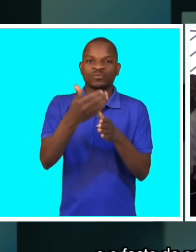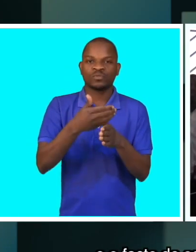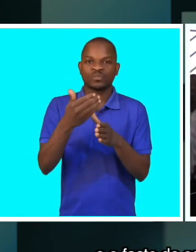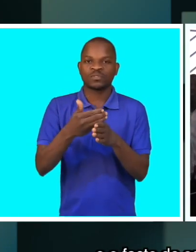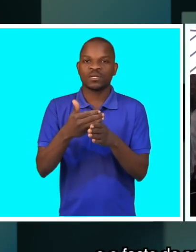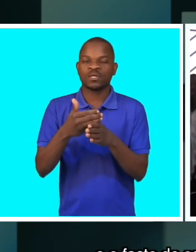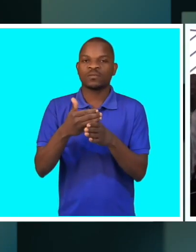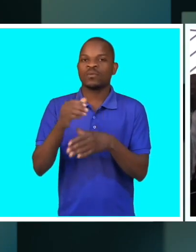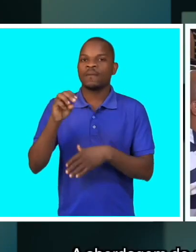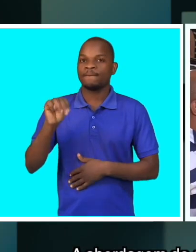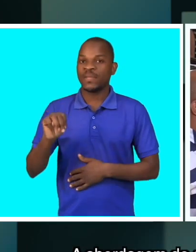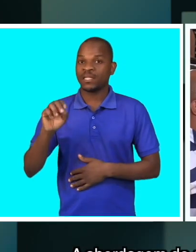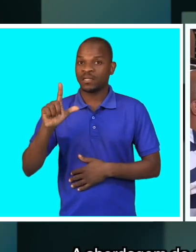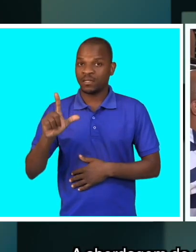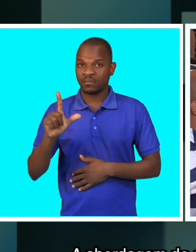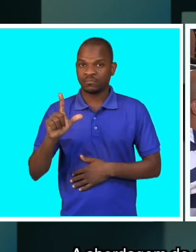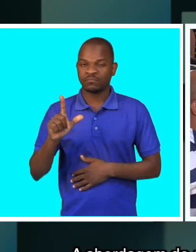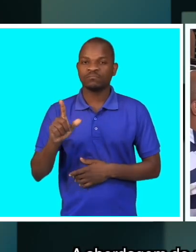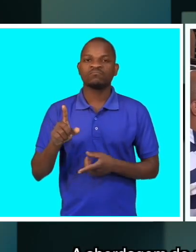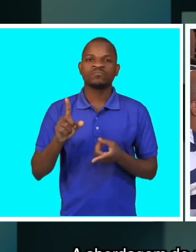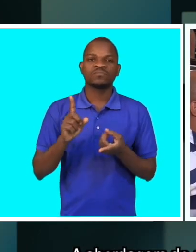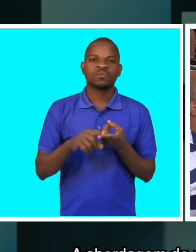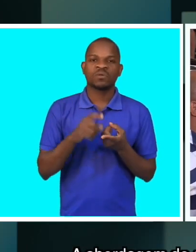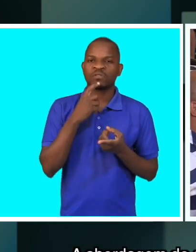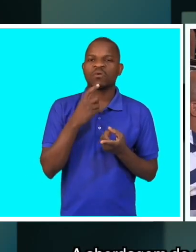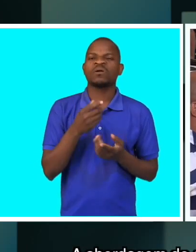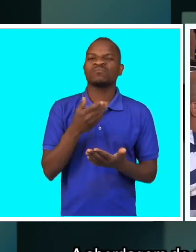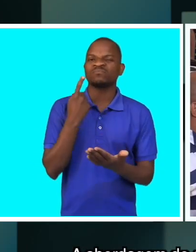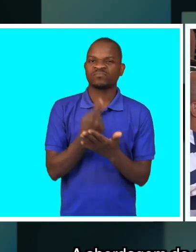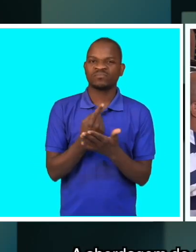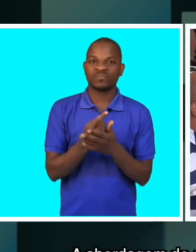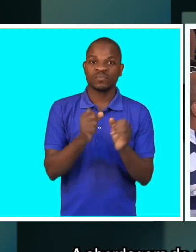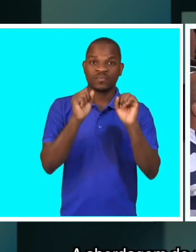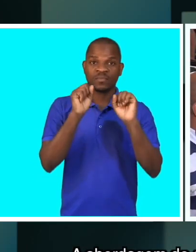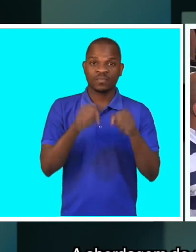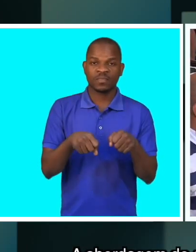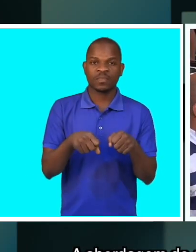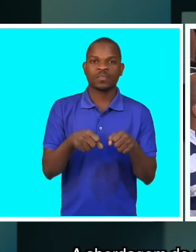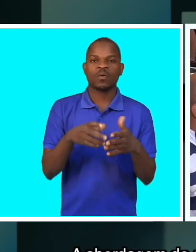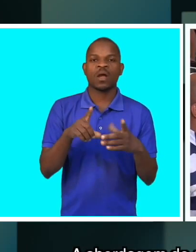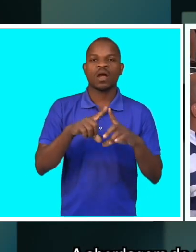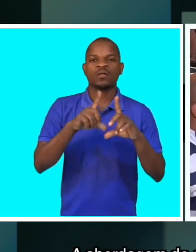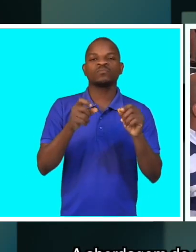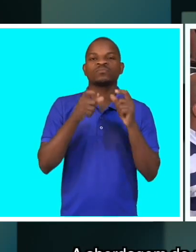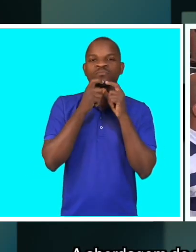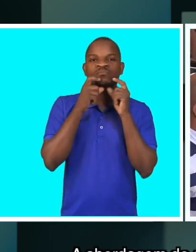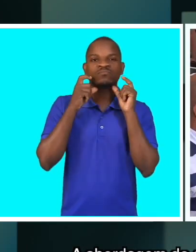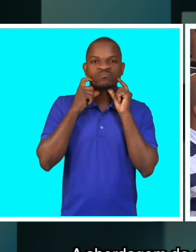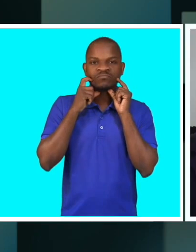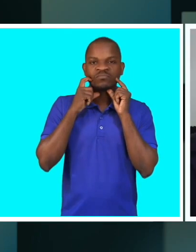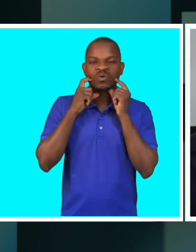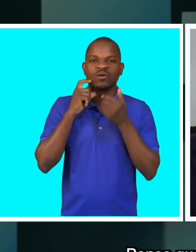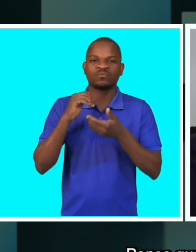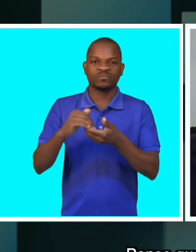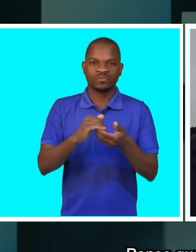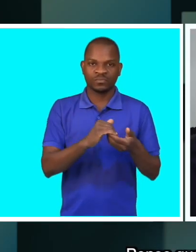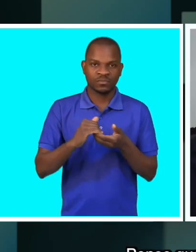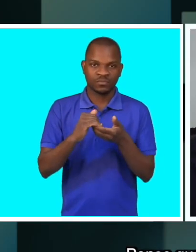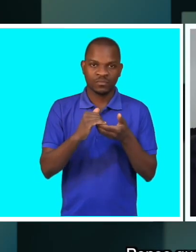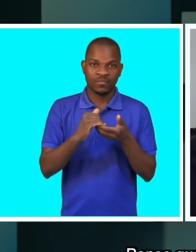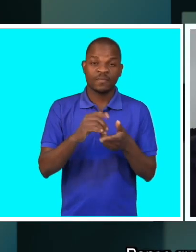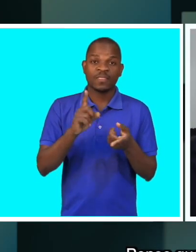estagiários do Media Lab. A abordagem do alto emprego é muito importante, sempre com a consciência patriótica. E eu